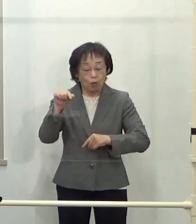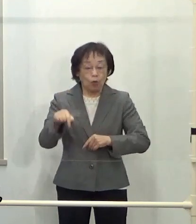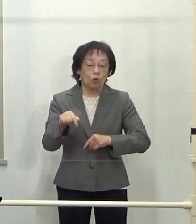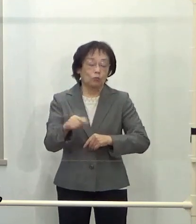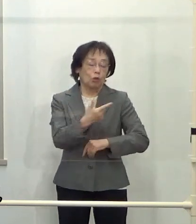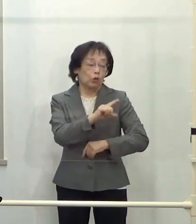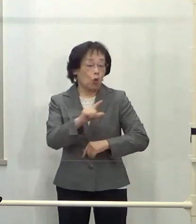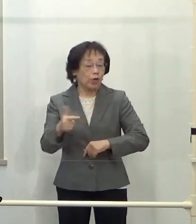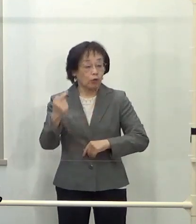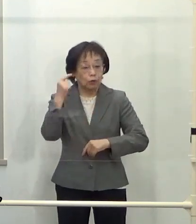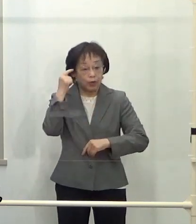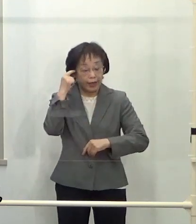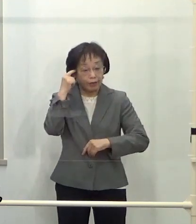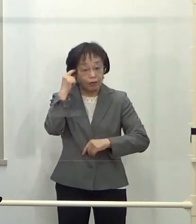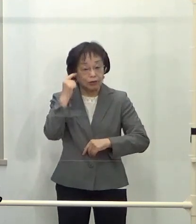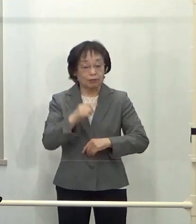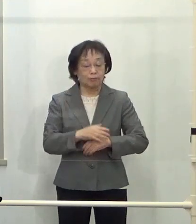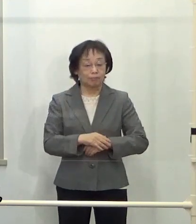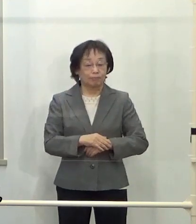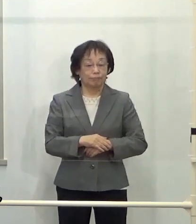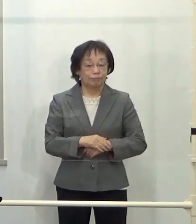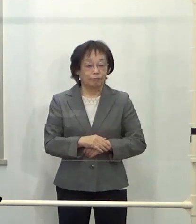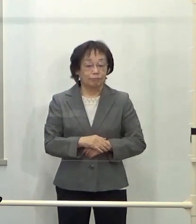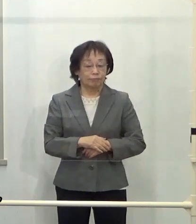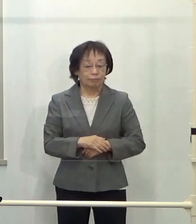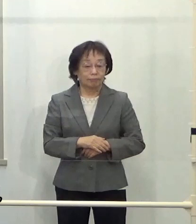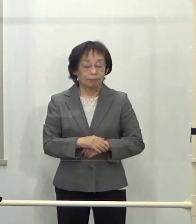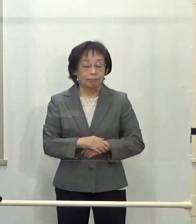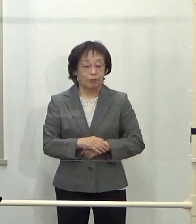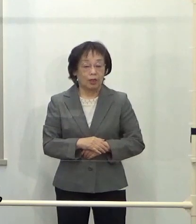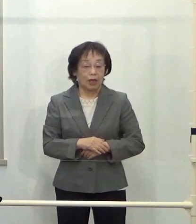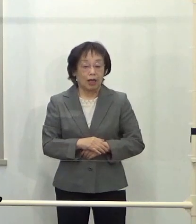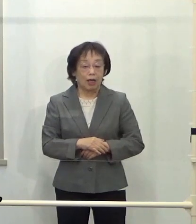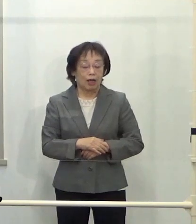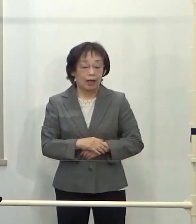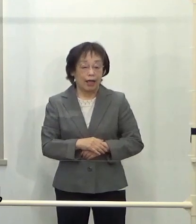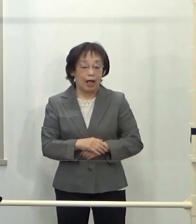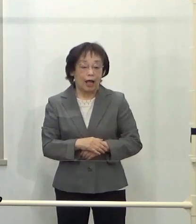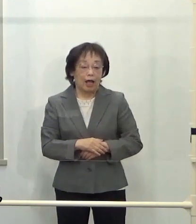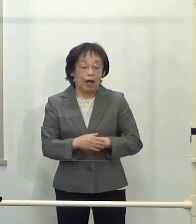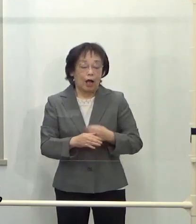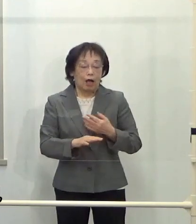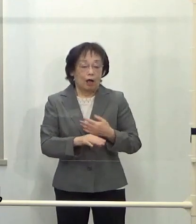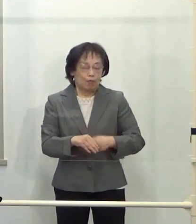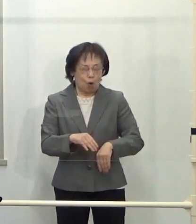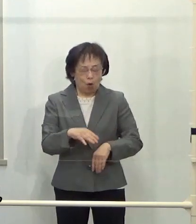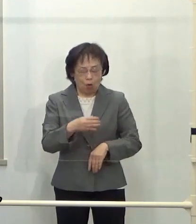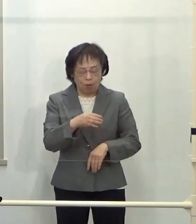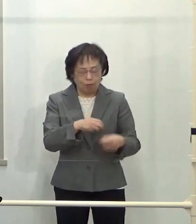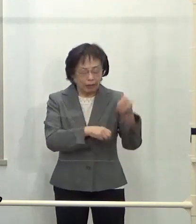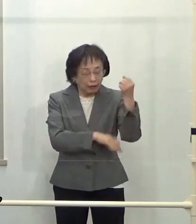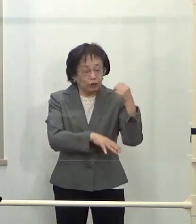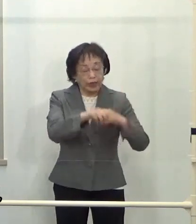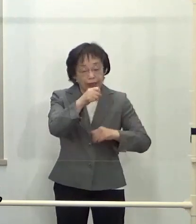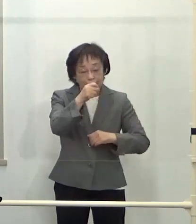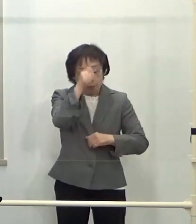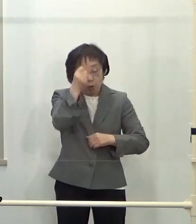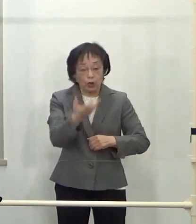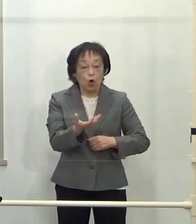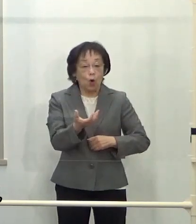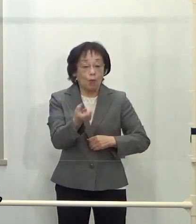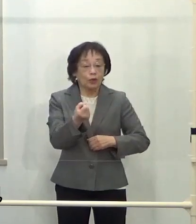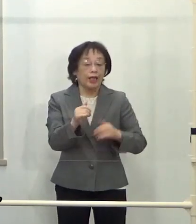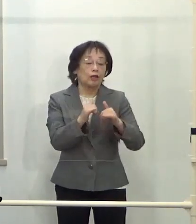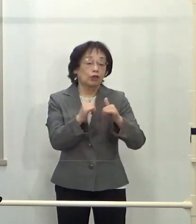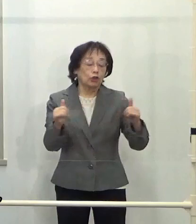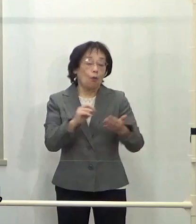。しかし考えてみると、基礎疾患のある方というのは多くの場合かかりつけ医をお持ちでございますし、